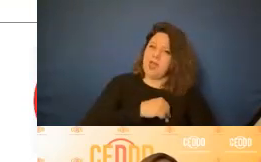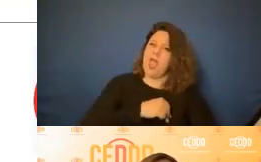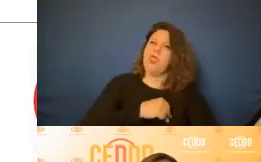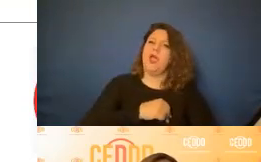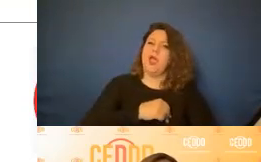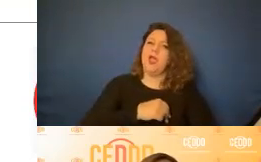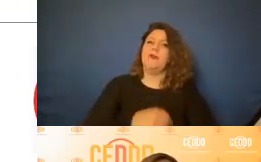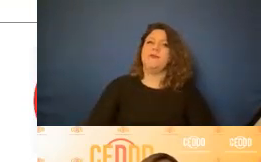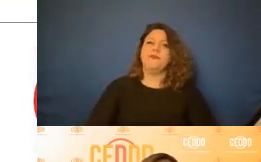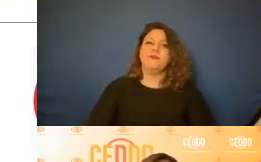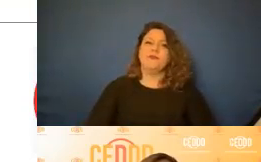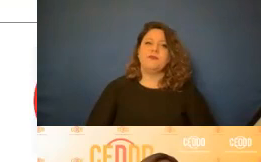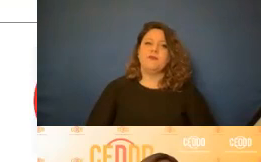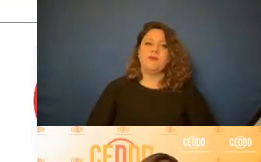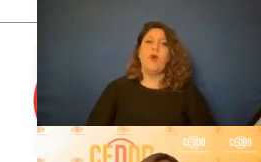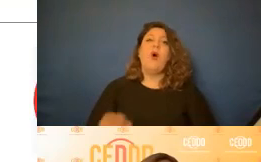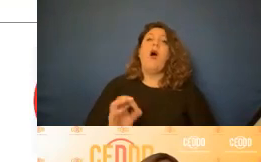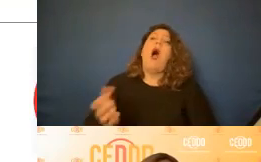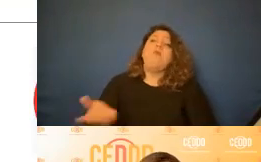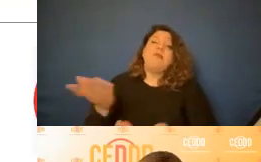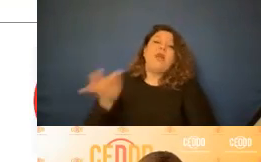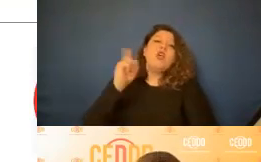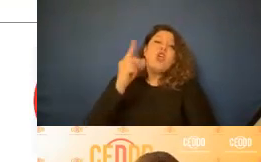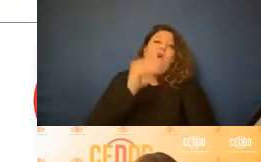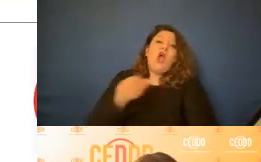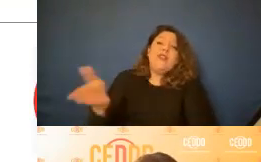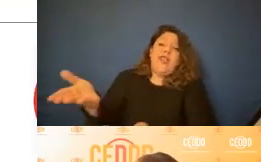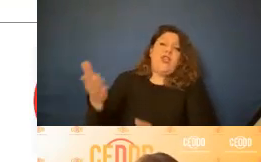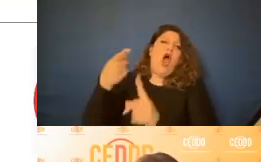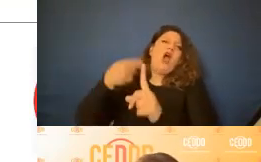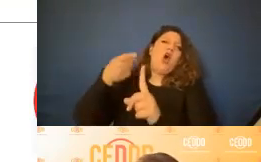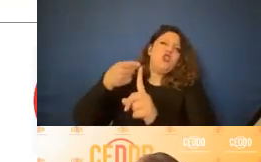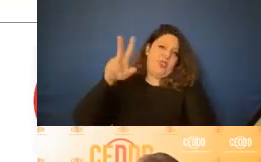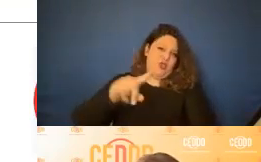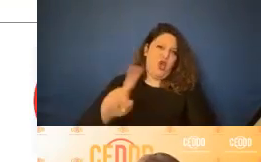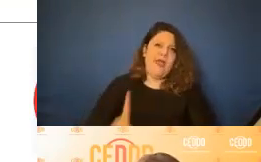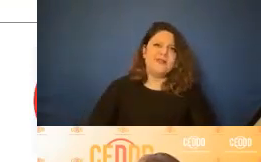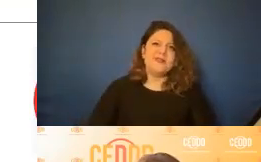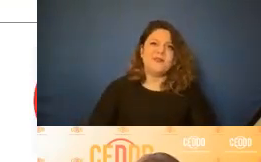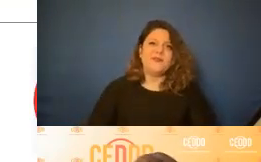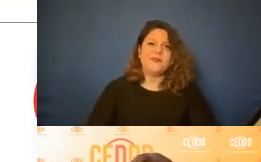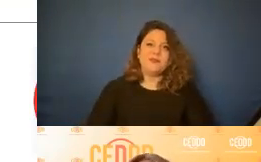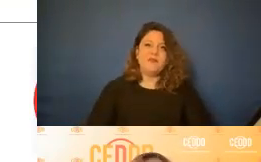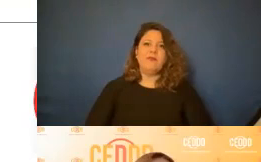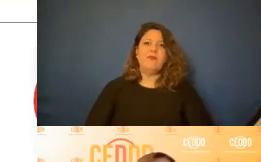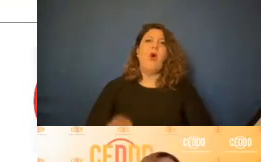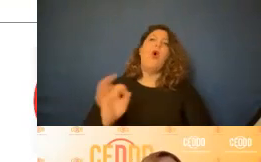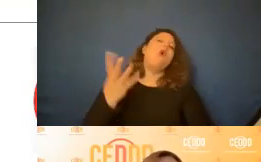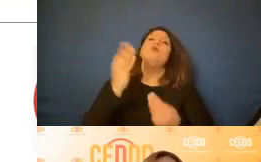buscando. Solo son niños, no son acosadores. Muchas veces en nuestra escuela no hay